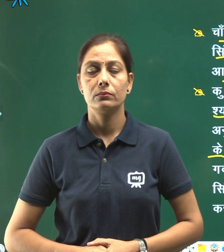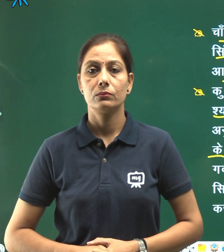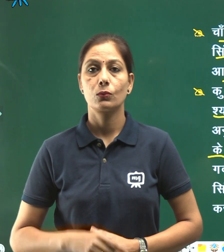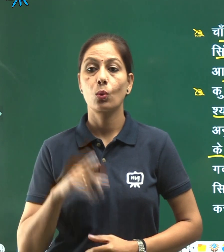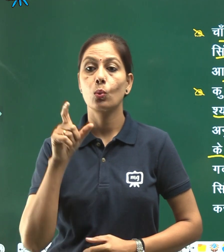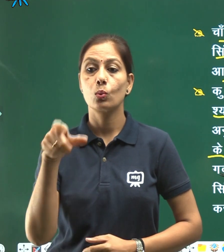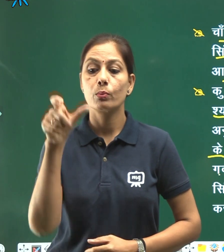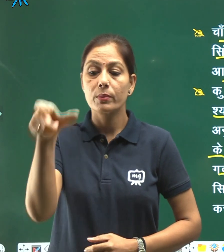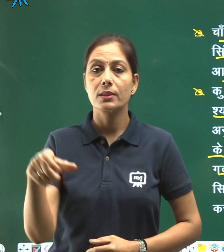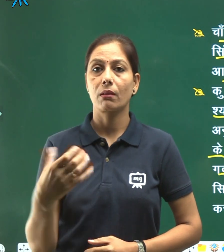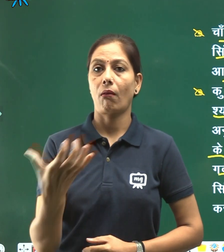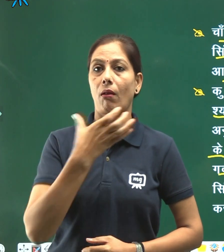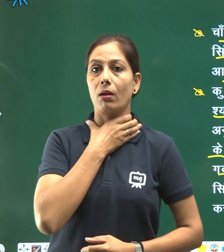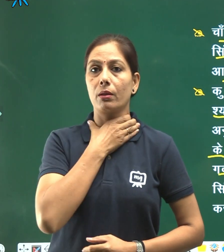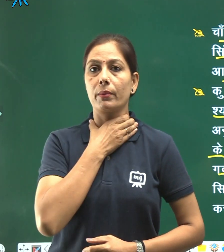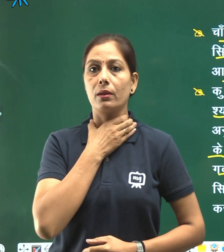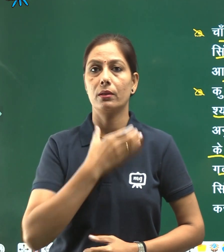उसकी गर्दन पकड़ ली